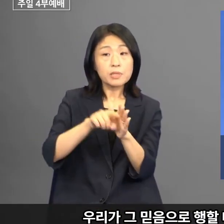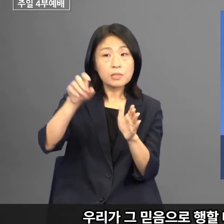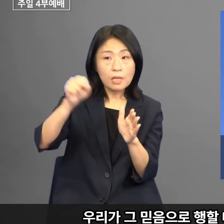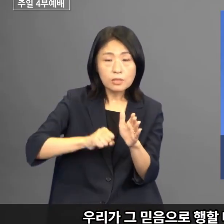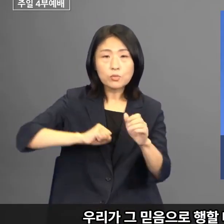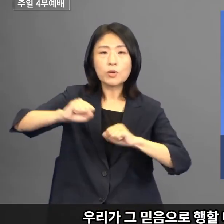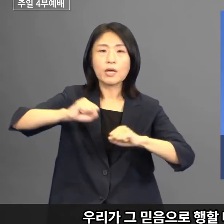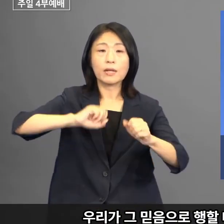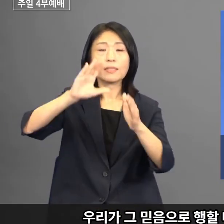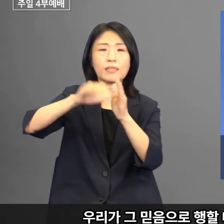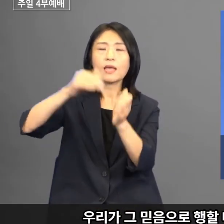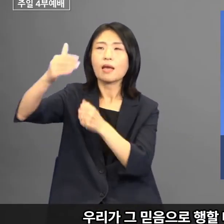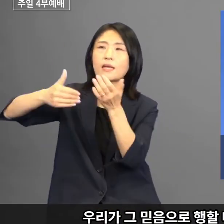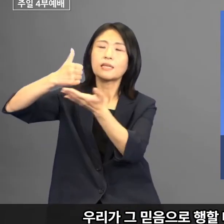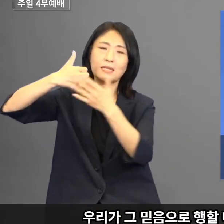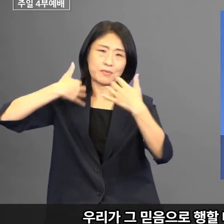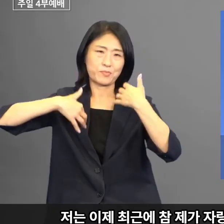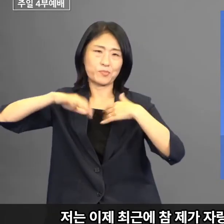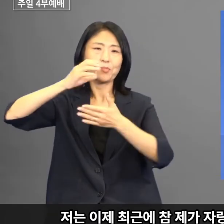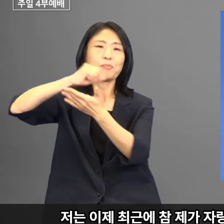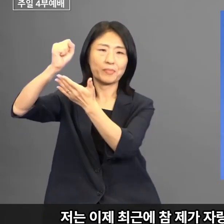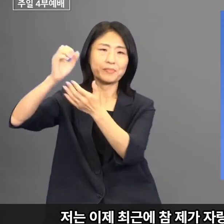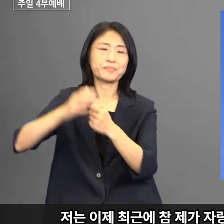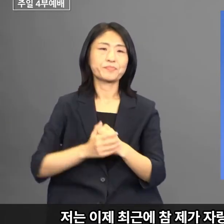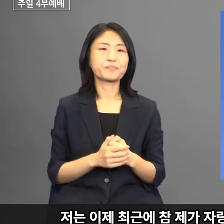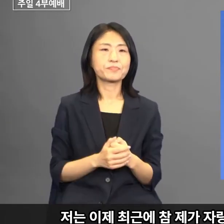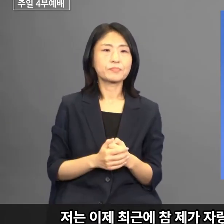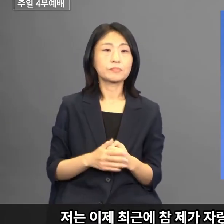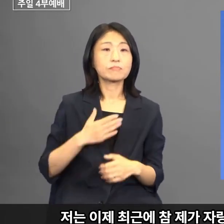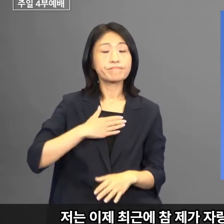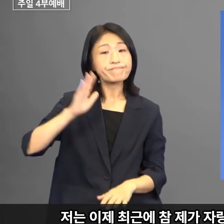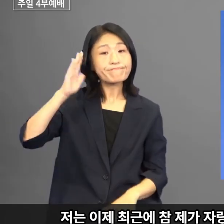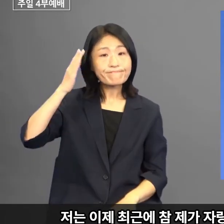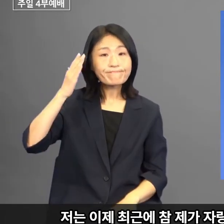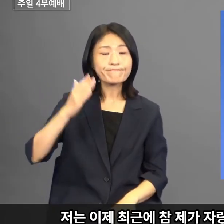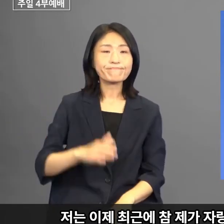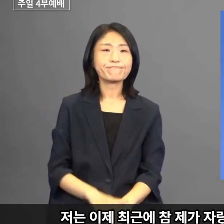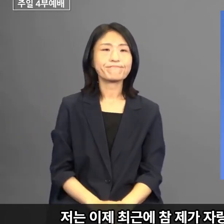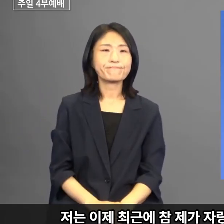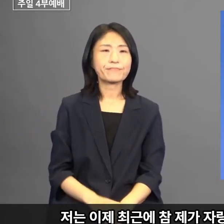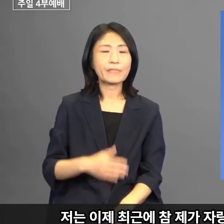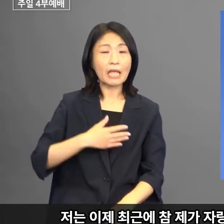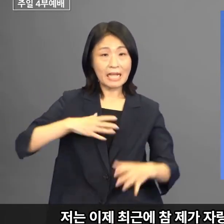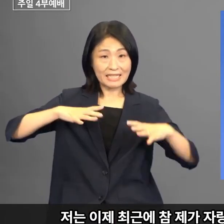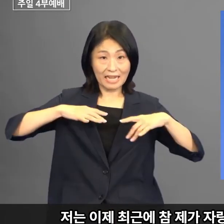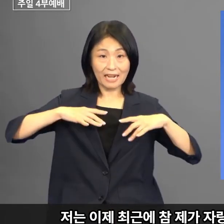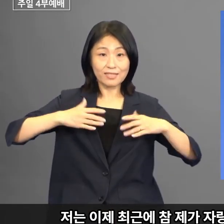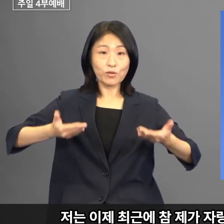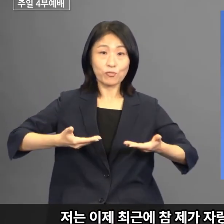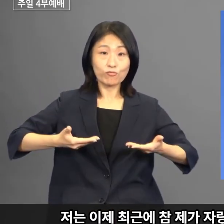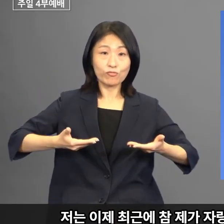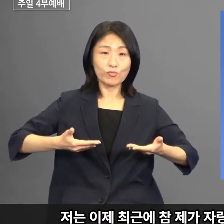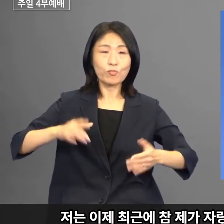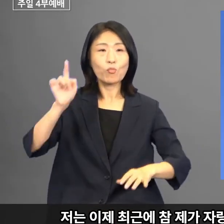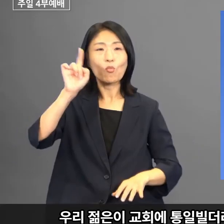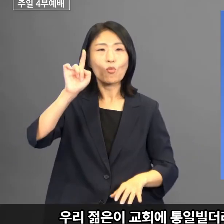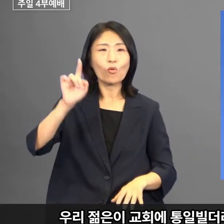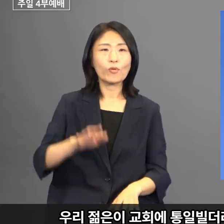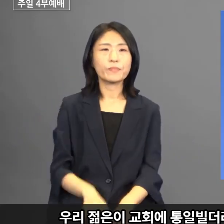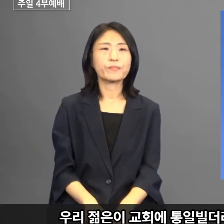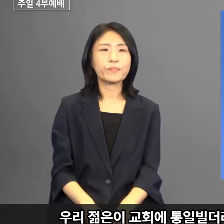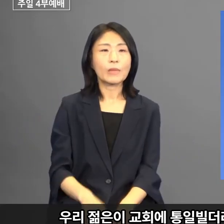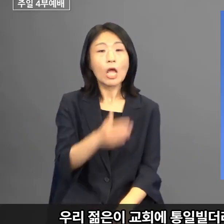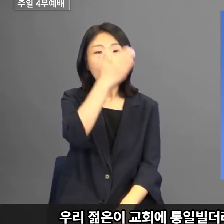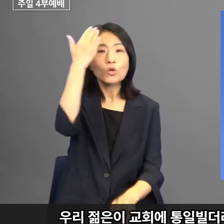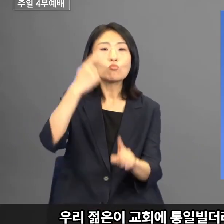주님이 기뻐하시는 것이죠. 저는 이제 최근에 참 제가 자랑스럽게 여긴 일이 하나 있었어요. 우리